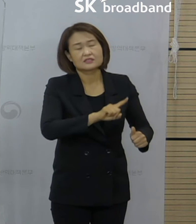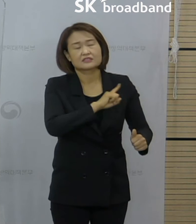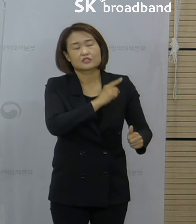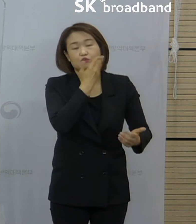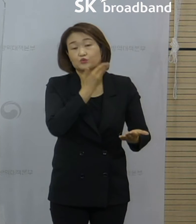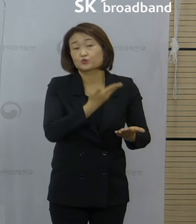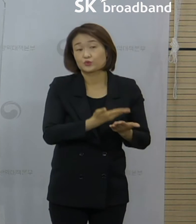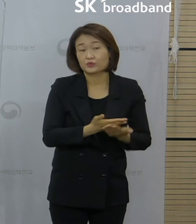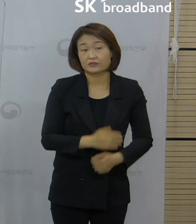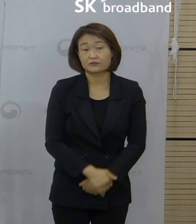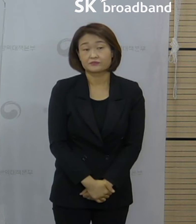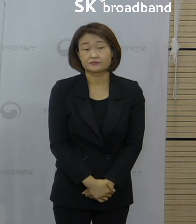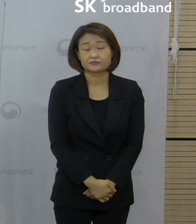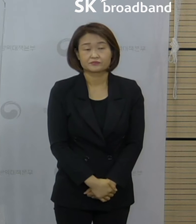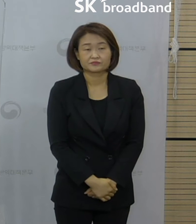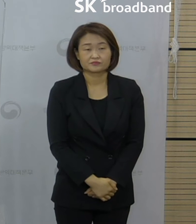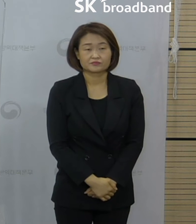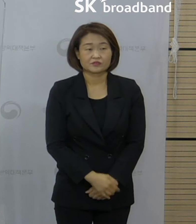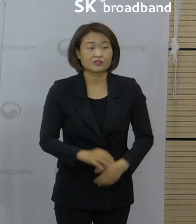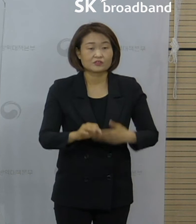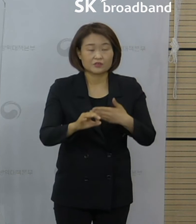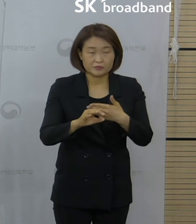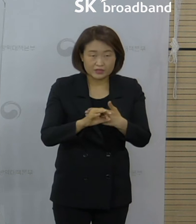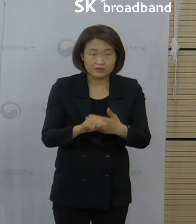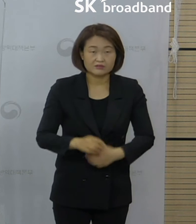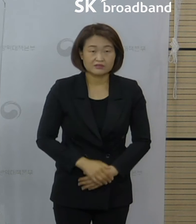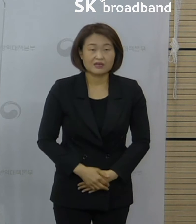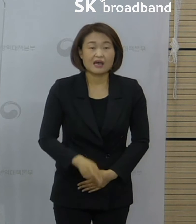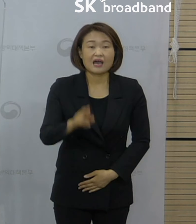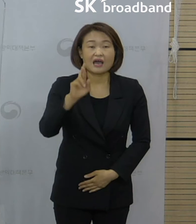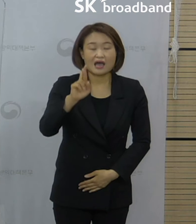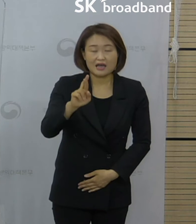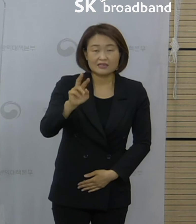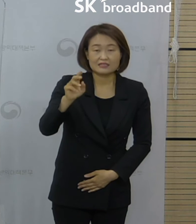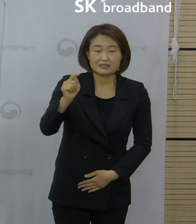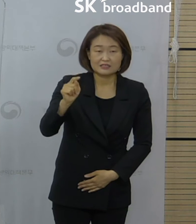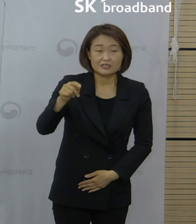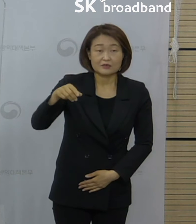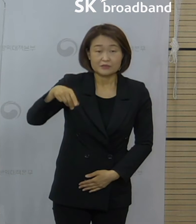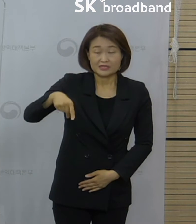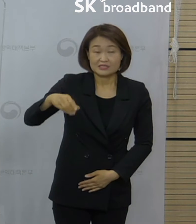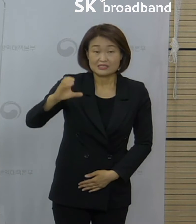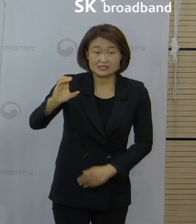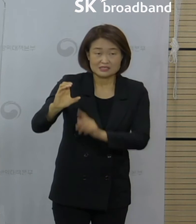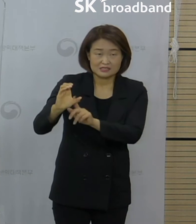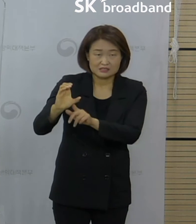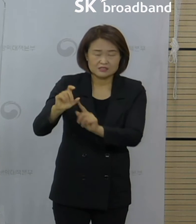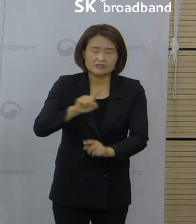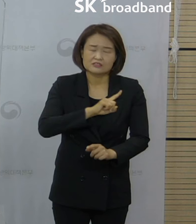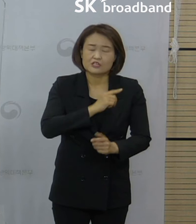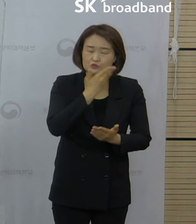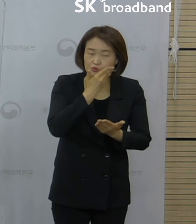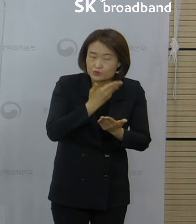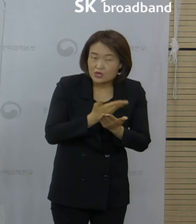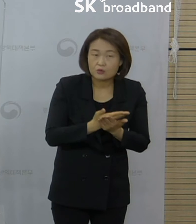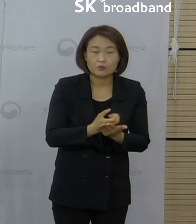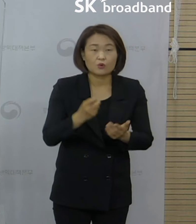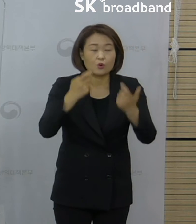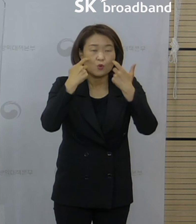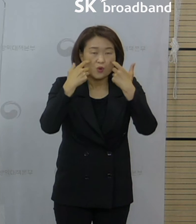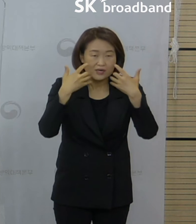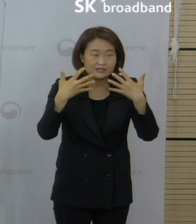그러한 원칙에서는 리얼타임 RT-PCR이야말로 골든 스탠다드이자 가장 확실한